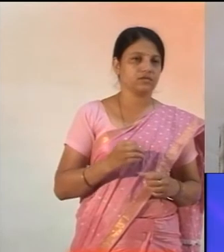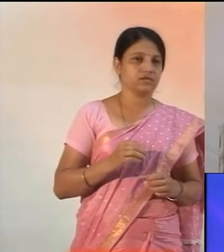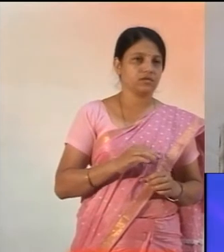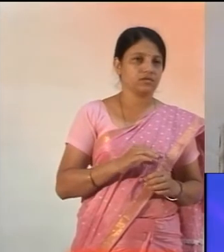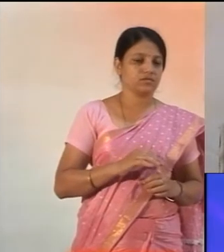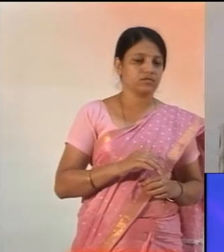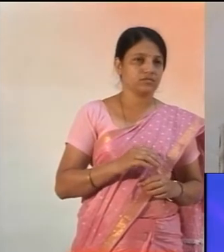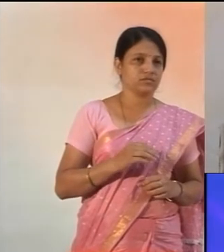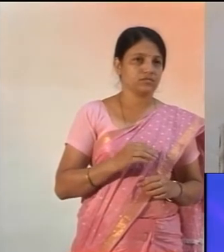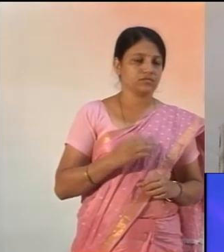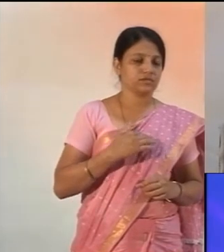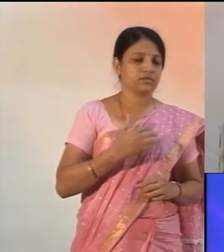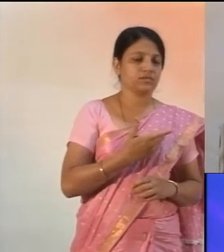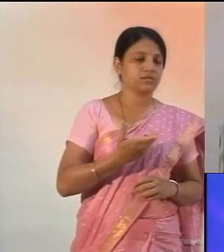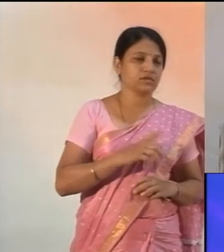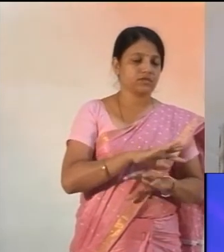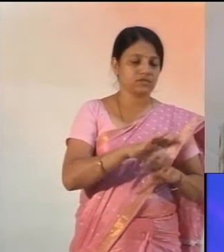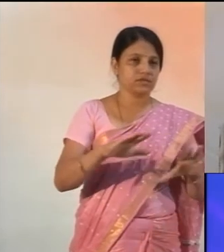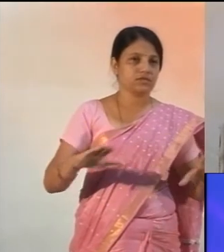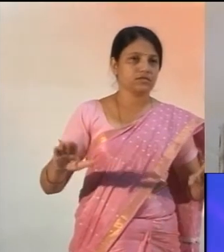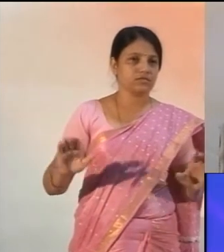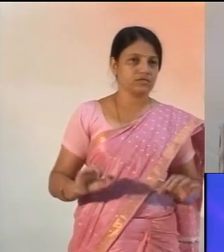हम कैसे व्यवस्थित करें।